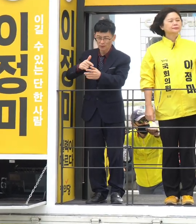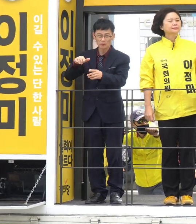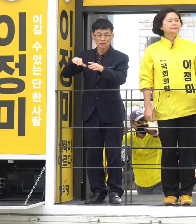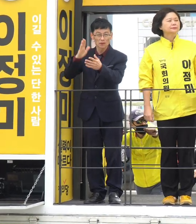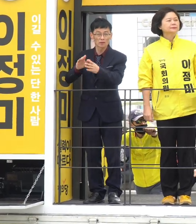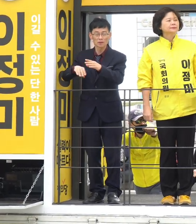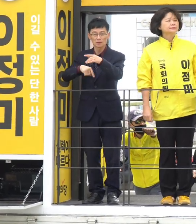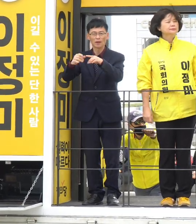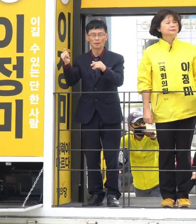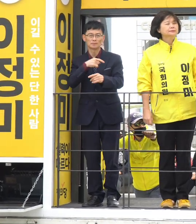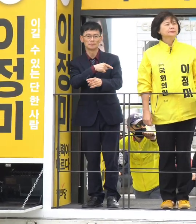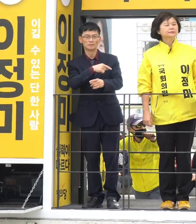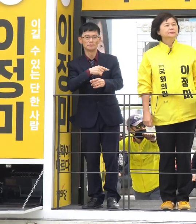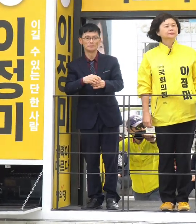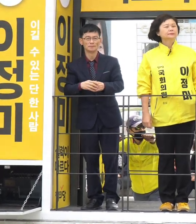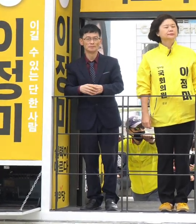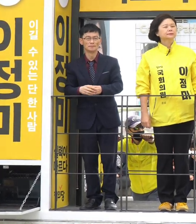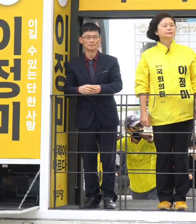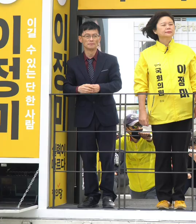뜨거운 정치인입니다.